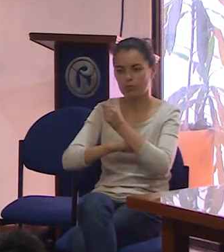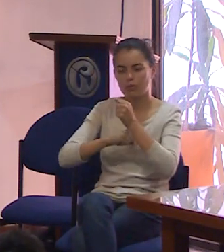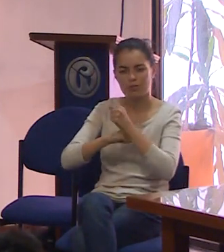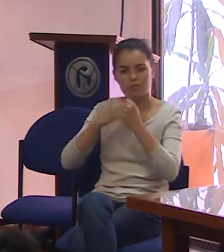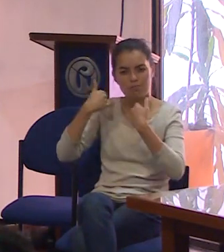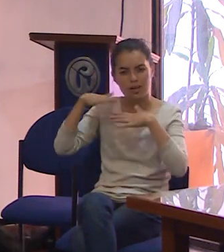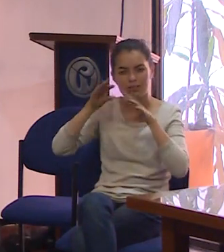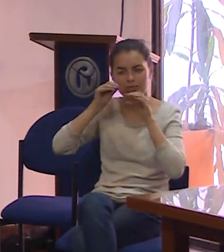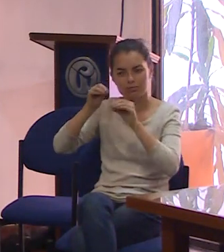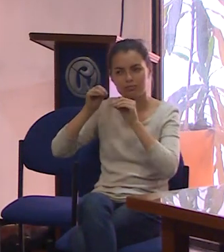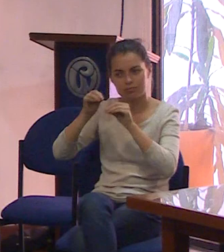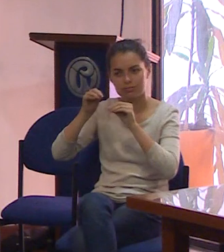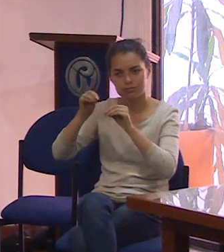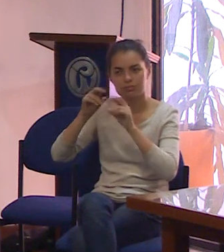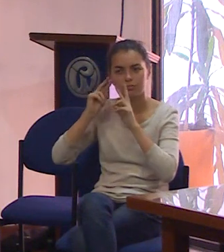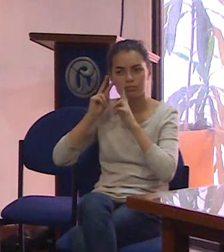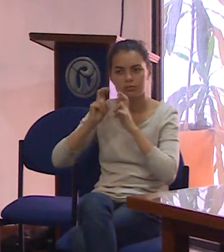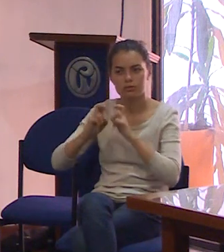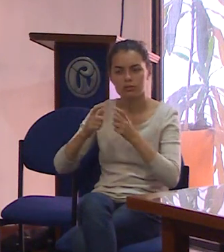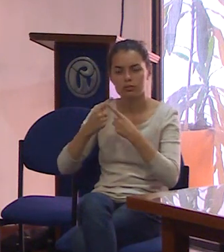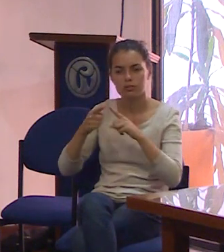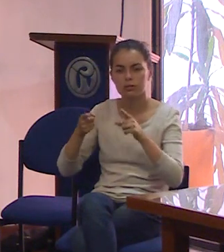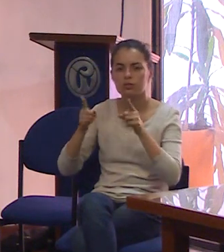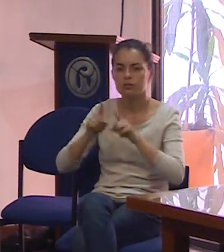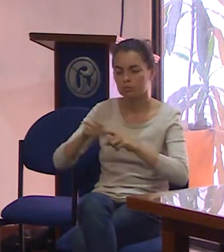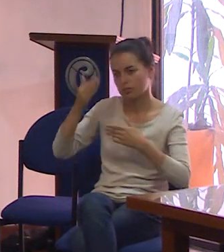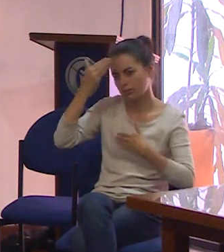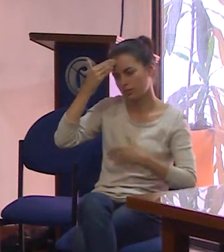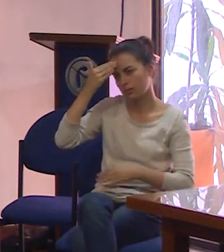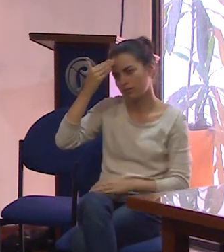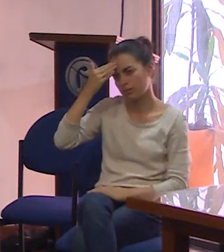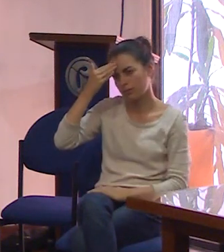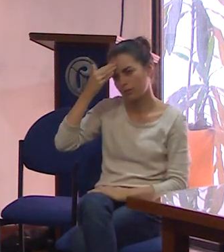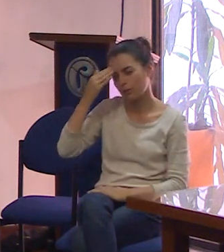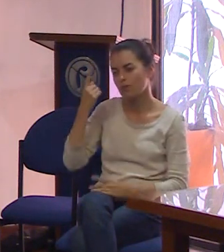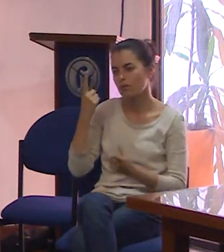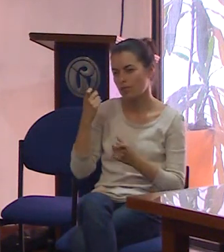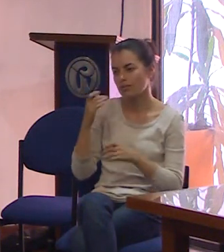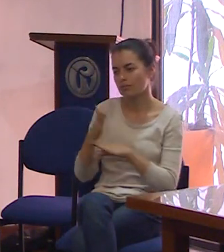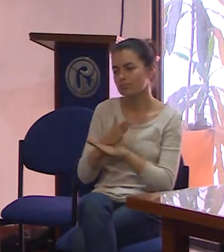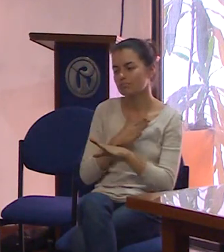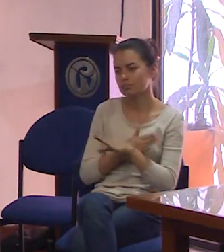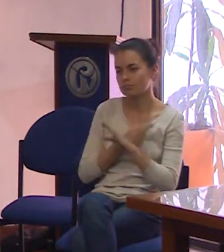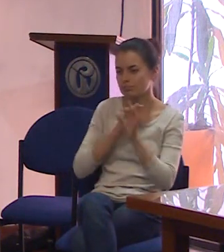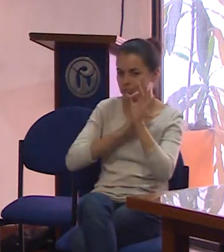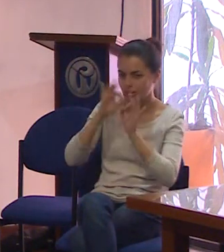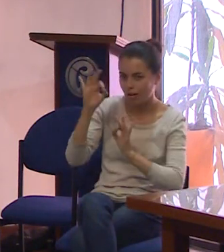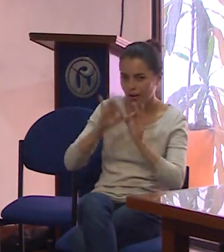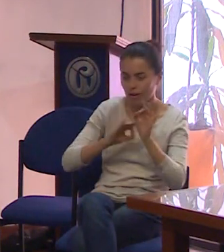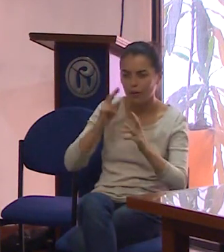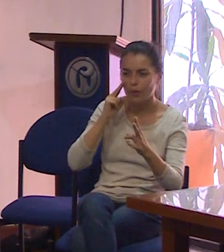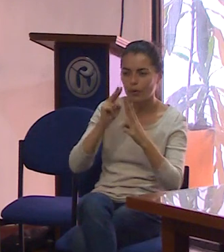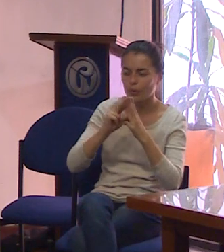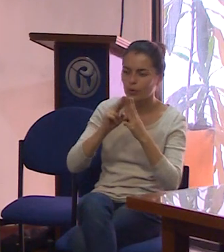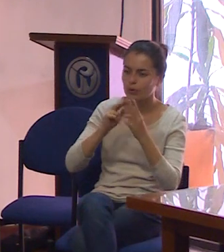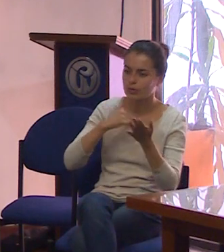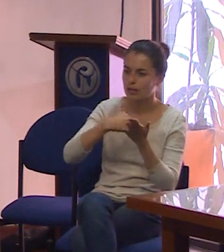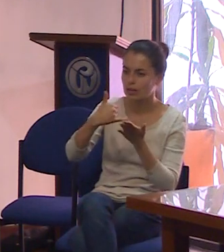formación en investigación, también sabemos que hay que, digamos, anticipar más esa relación de ustedes